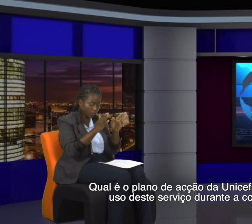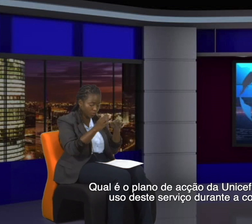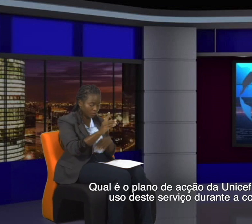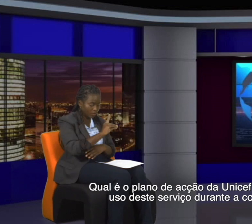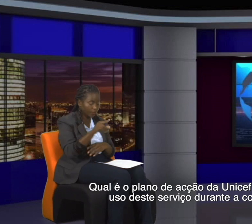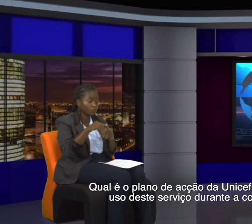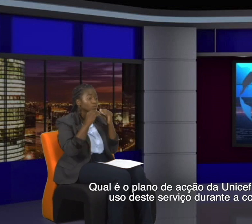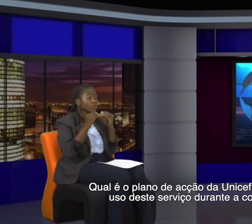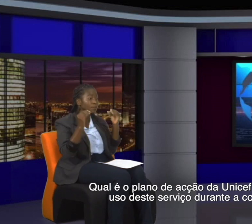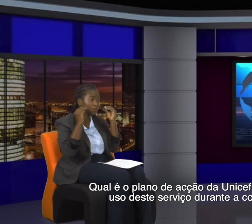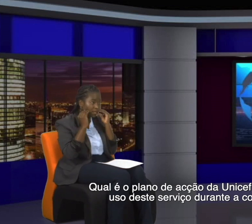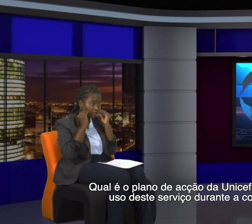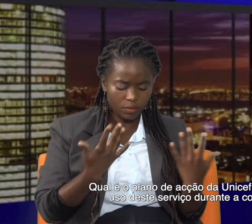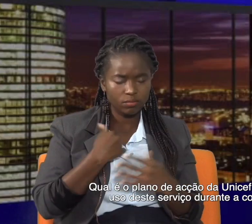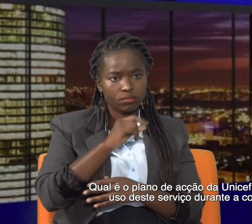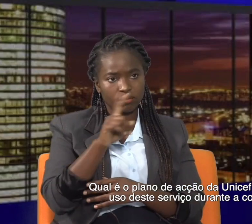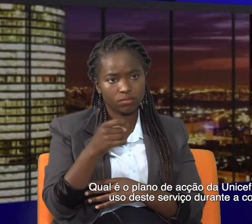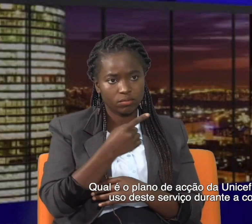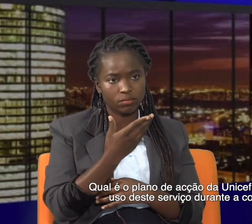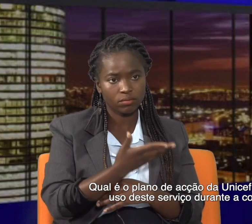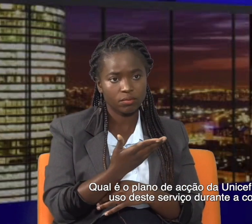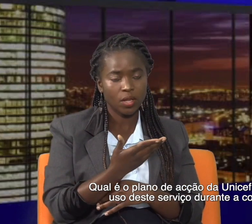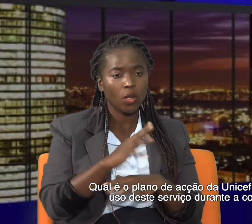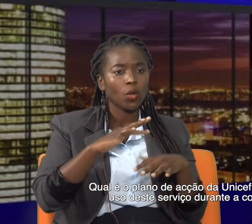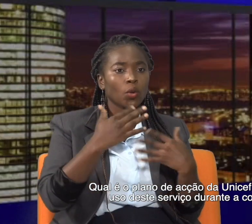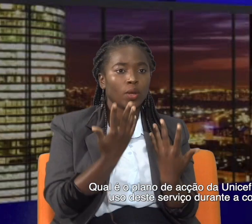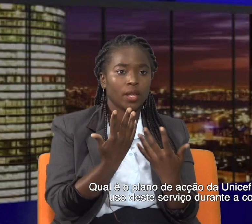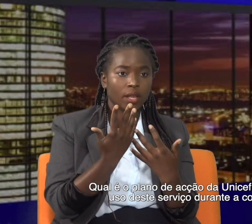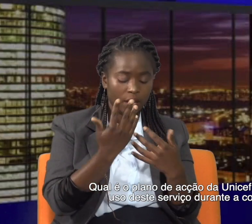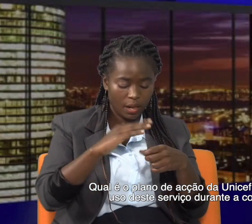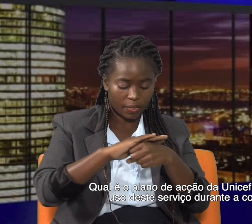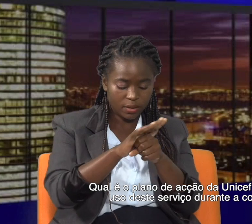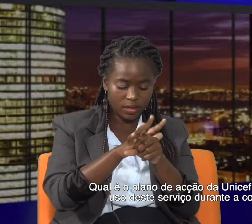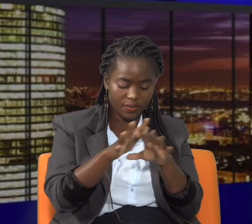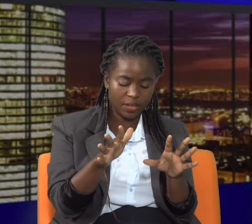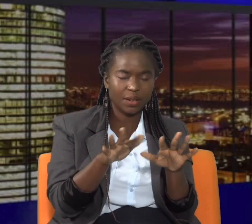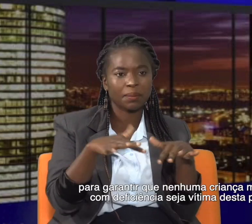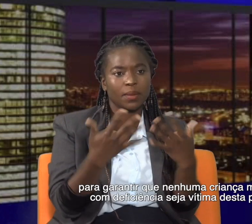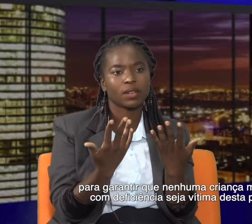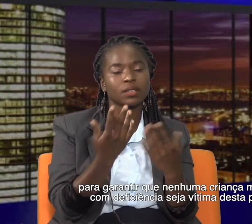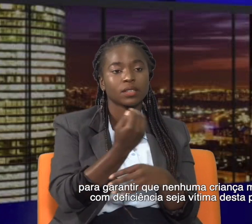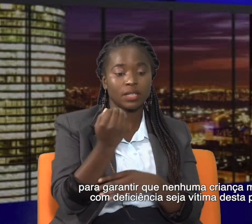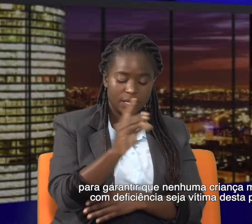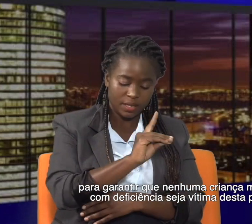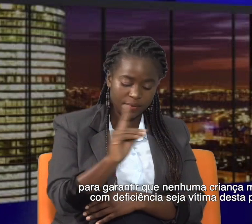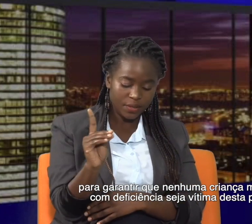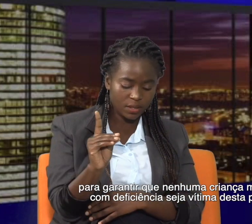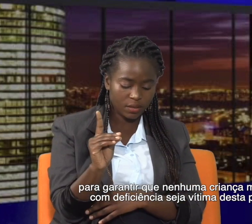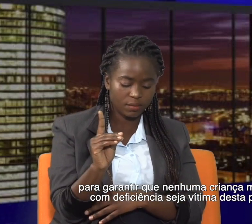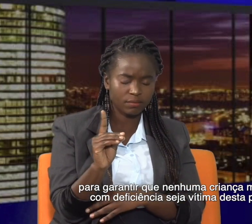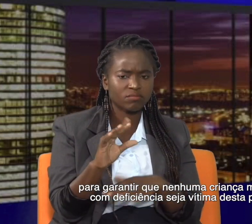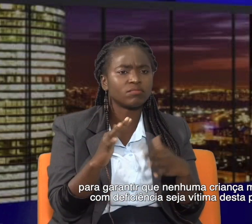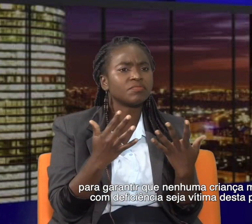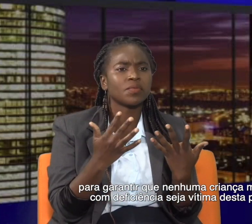Qual é o plano de ação da Unicef para fazer o uso deste serviço durante a Covid-19 para garantir que